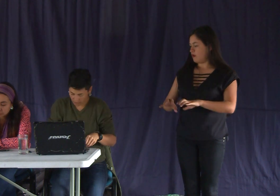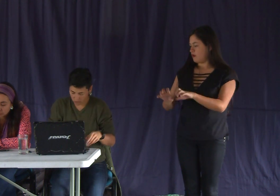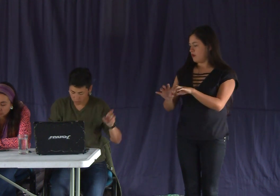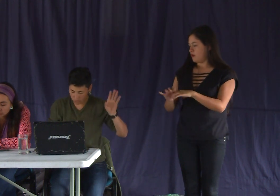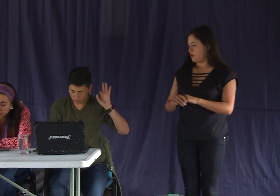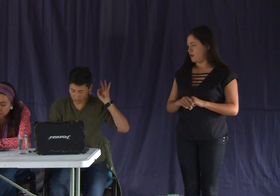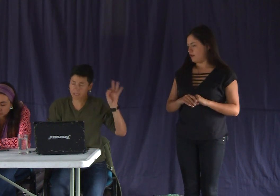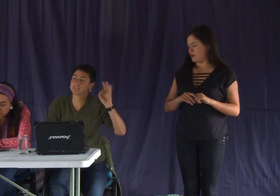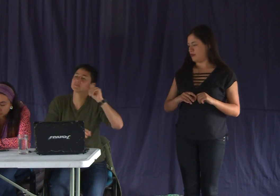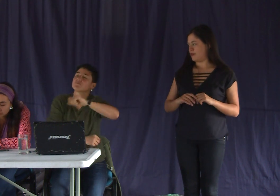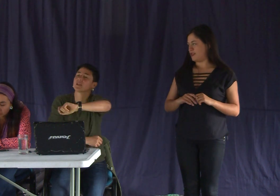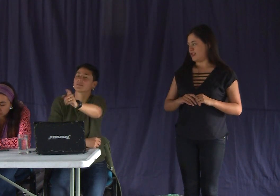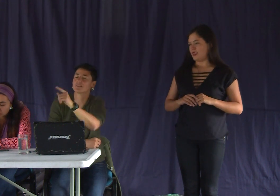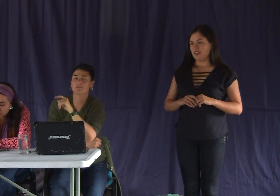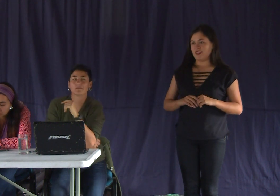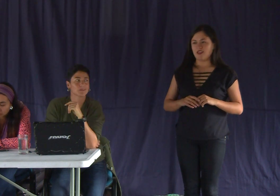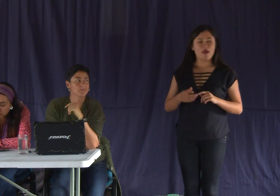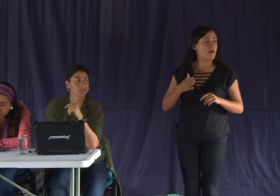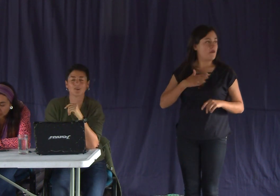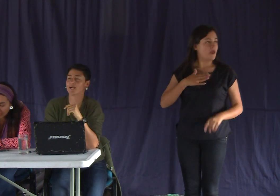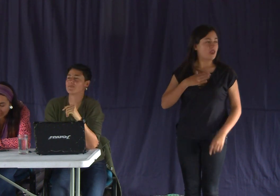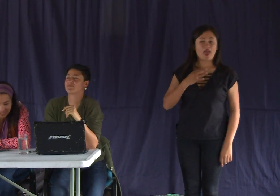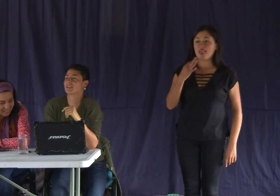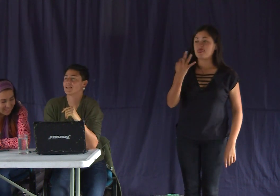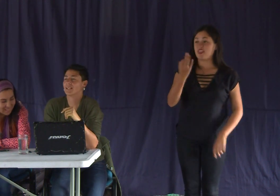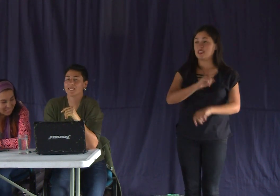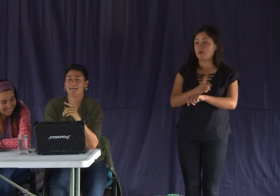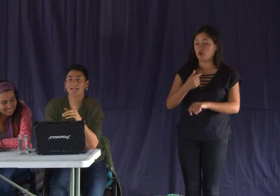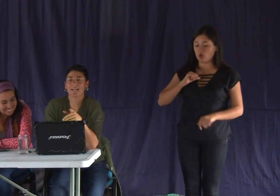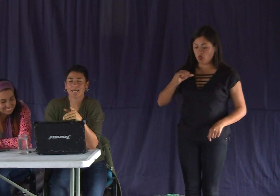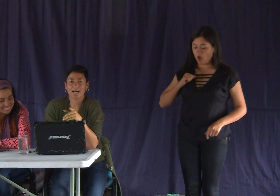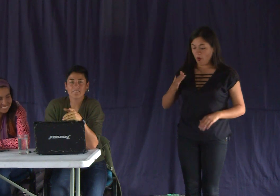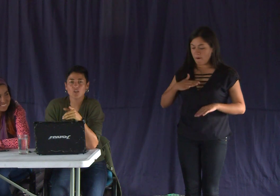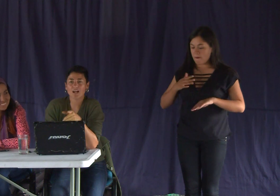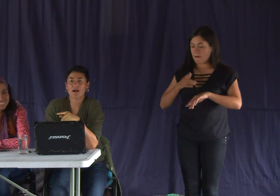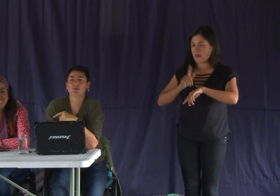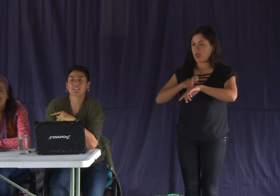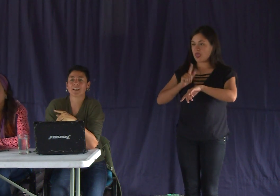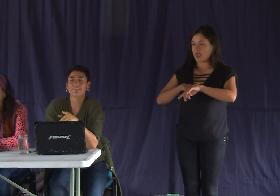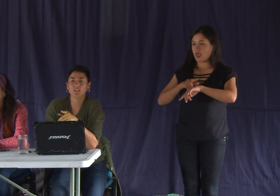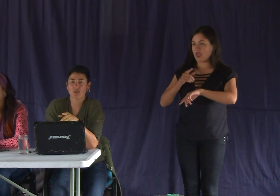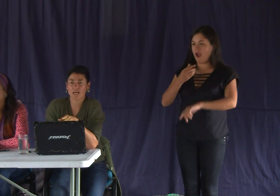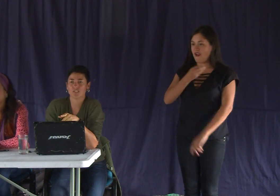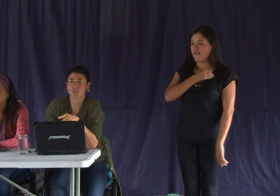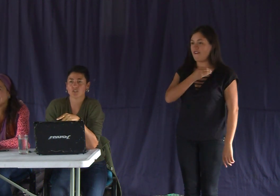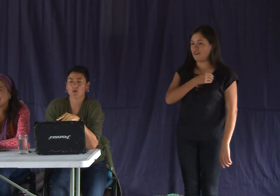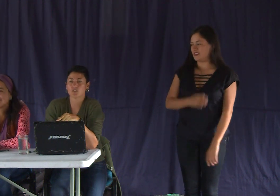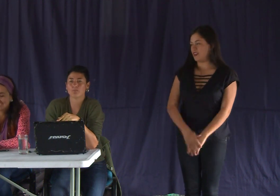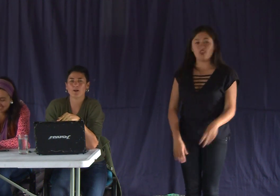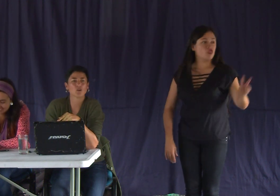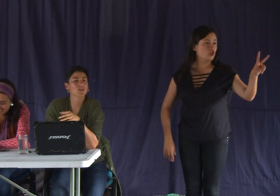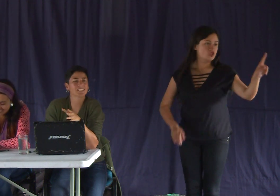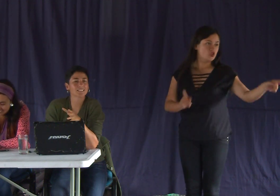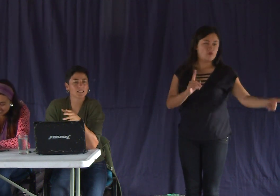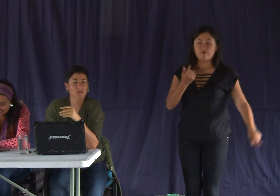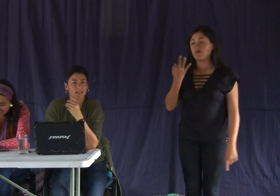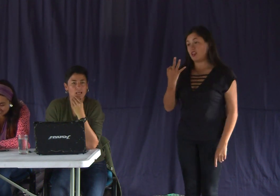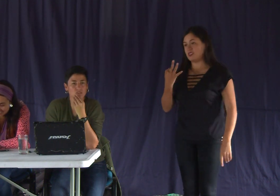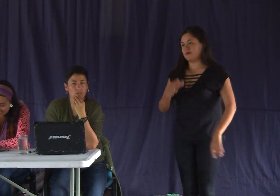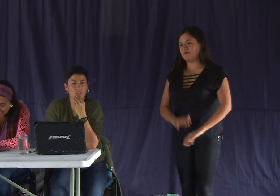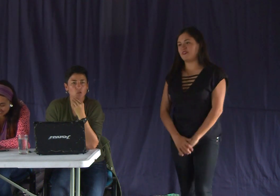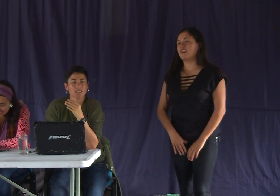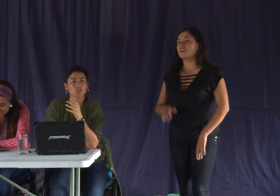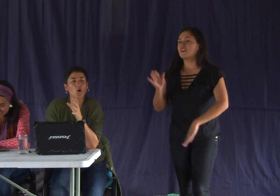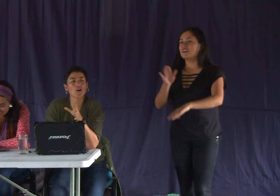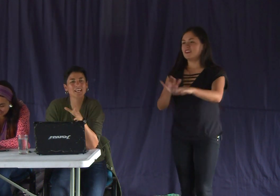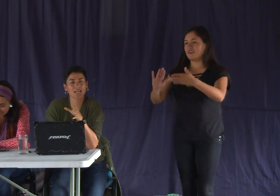no me quedan dos minutos, me quedan tres. Yo tengo mi reloj acá. Que han habido cambios, han habido daños y todo eso, pero no están tan